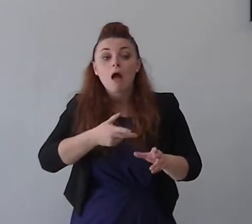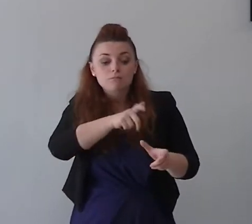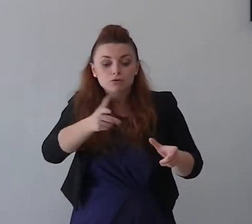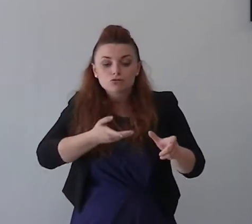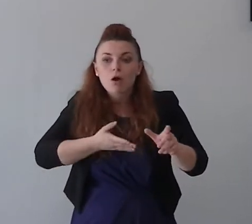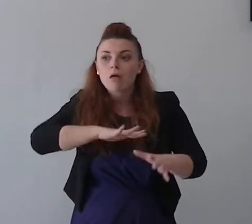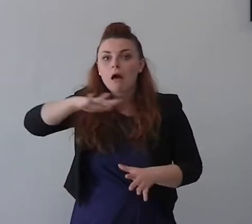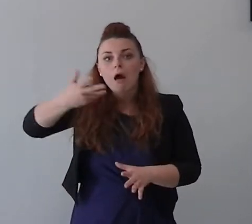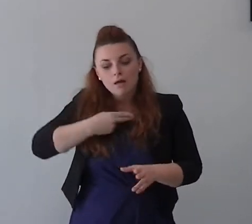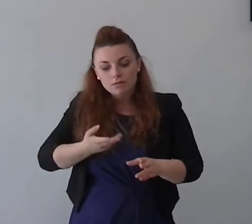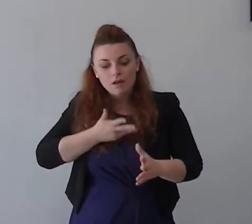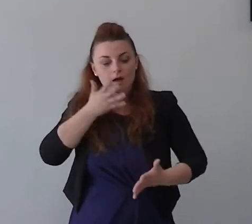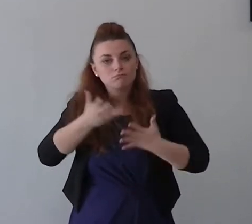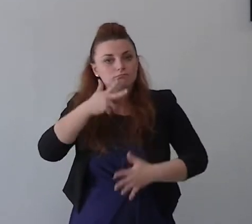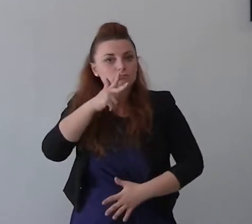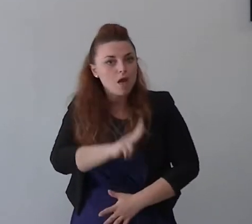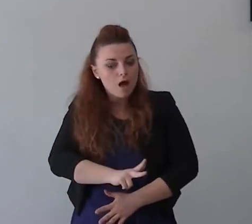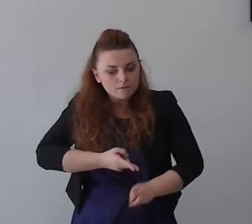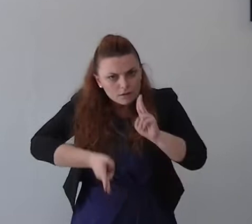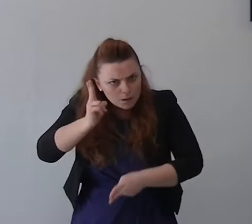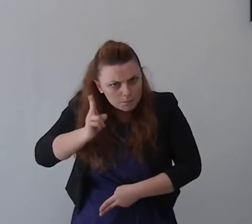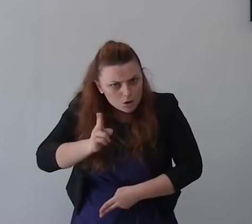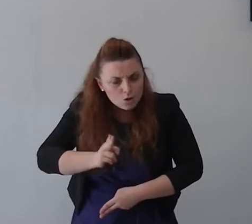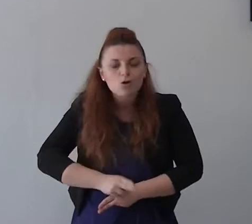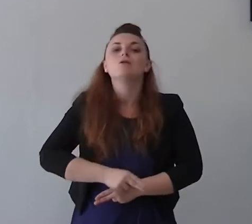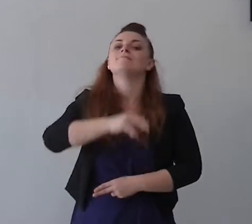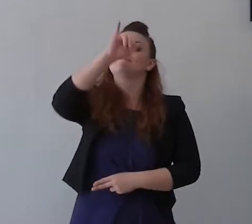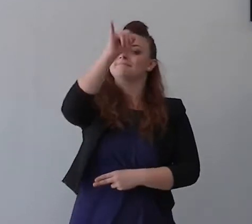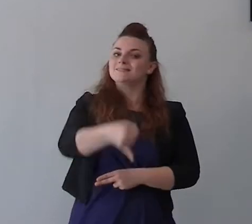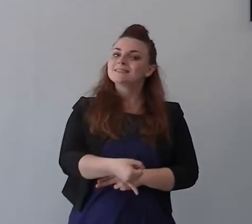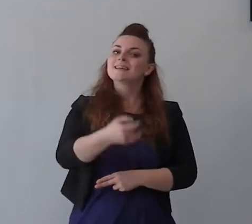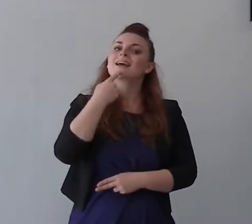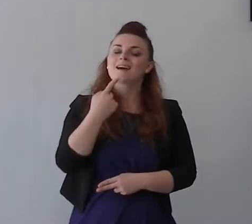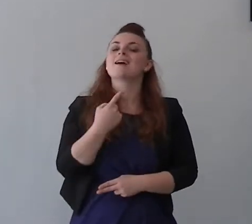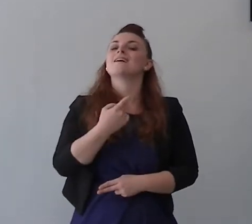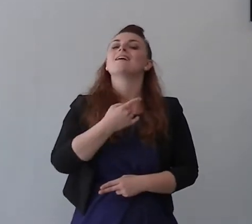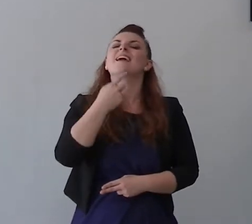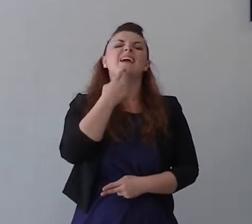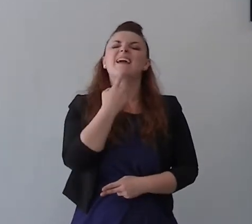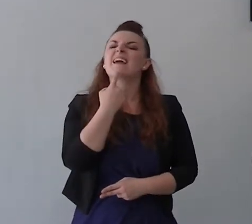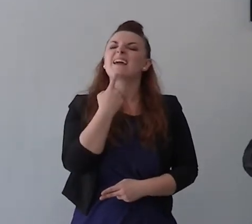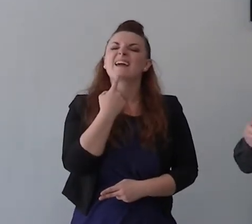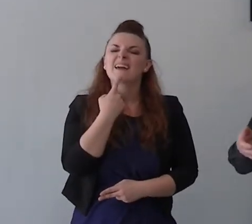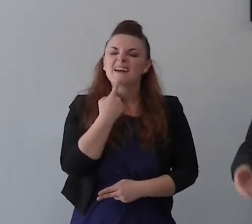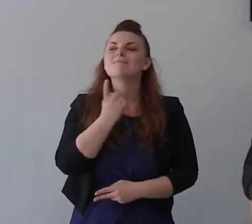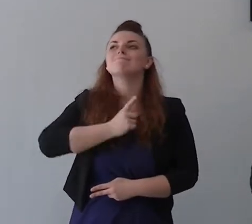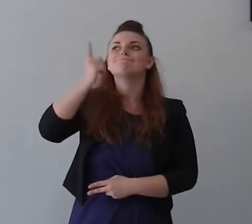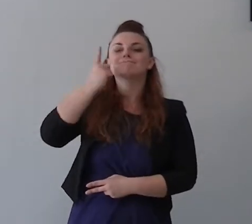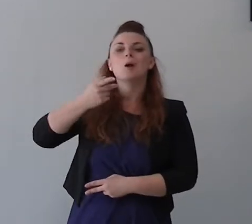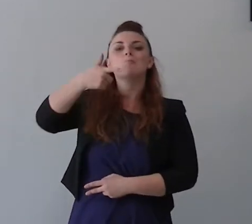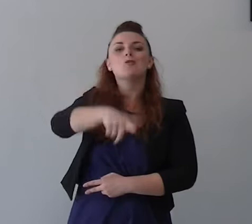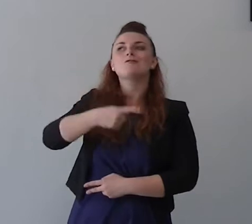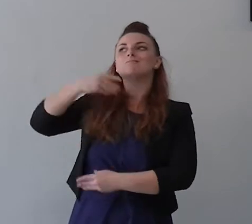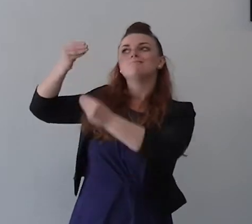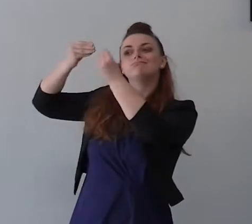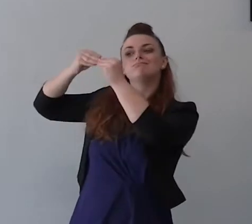degli italiani per quanto riguarda dei segni. C'è qualcuno che ci batte, perché è colui che ci ha creati e che ha programmato anche gli italiani